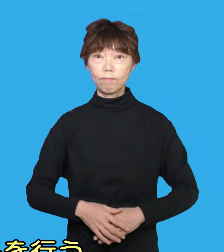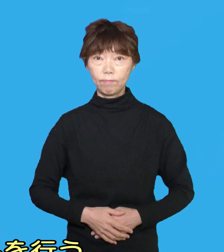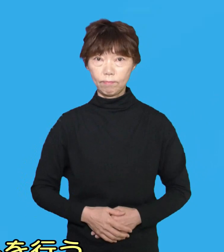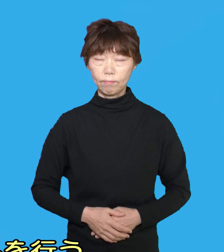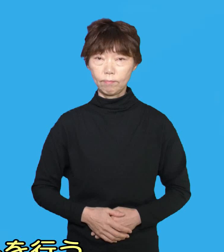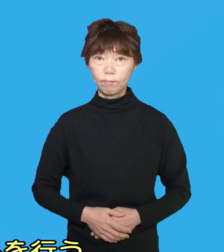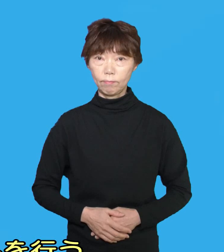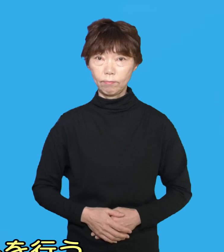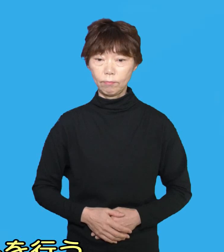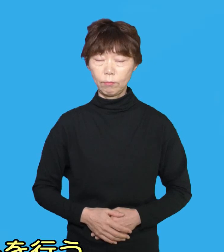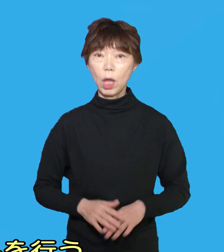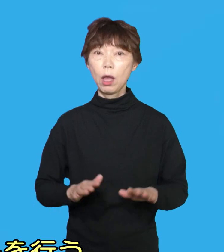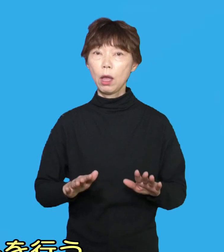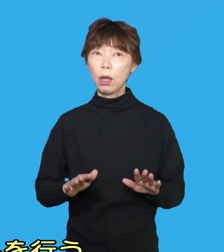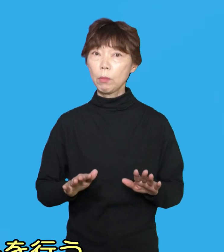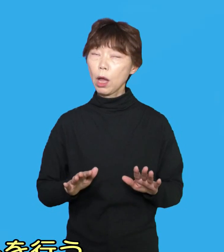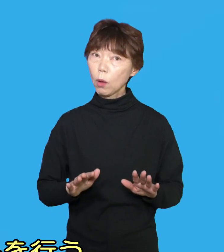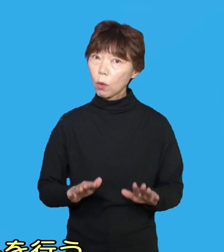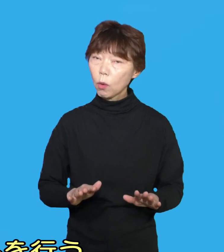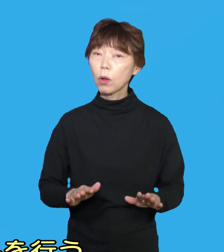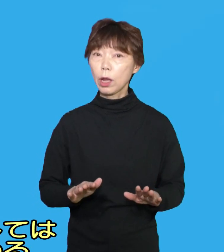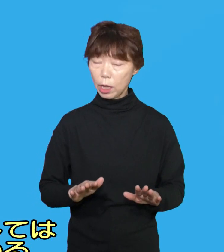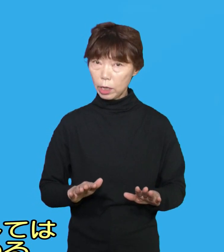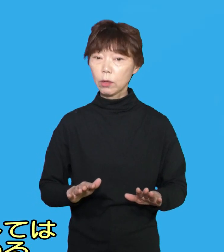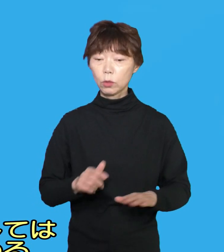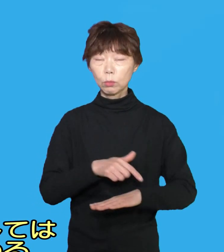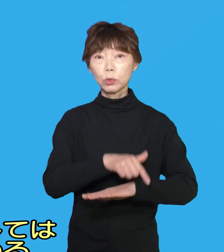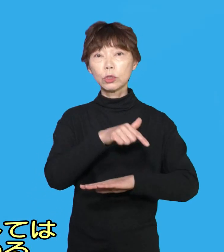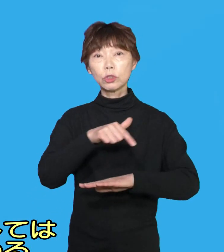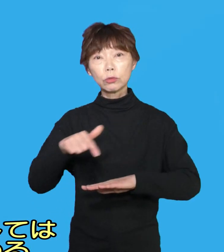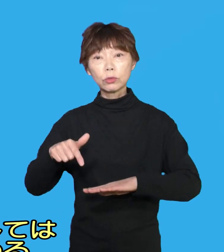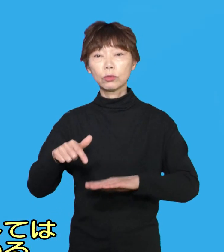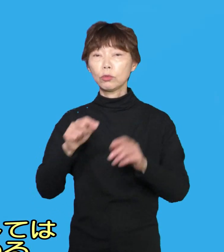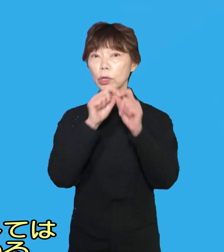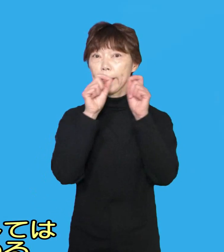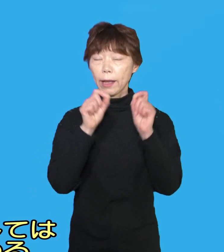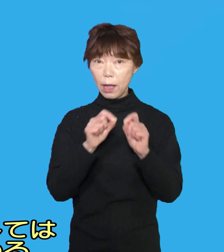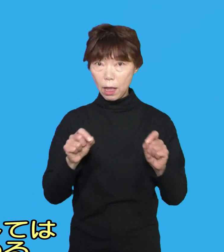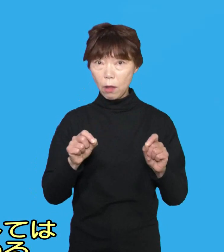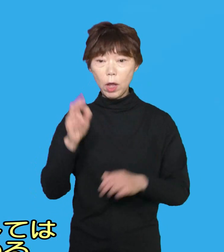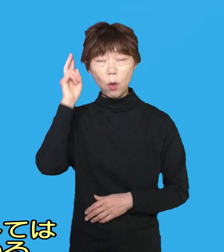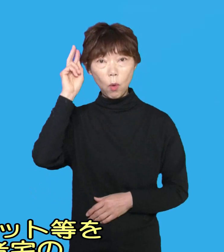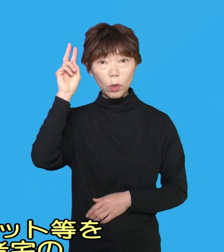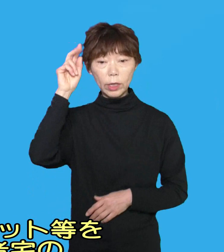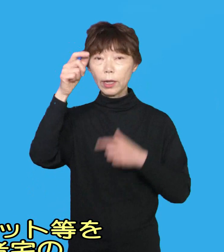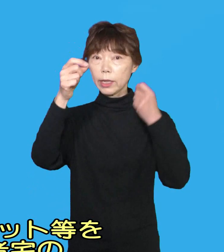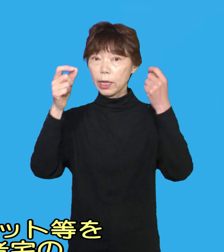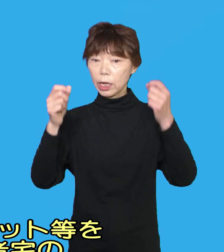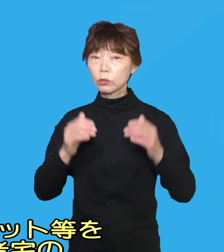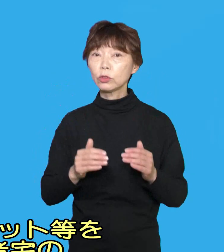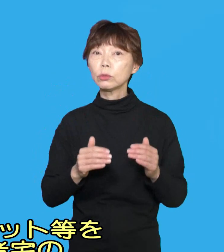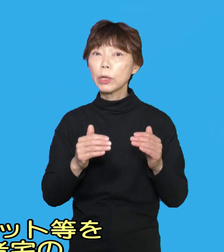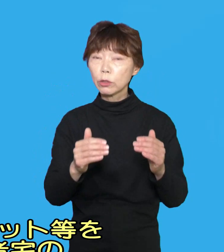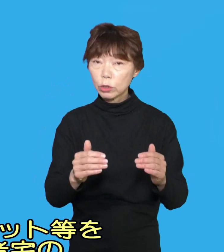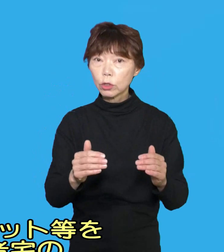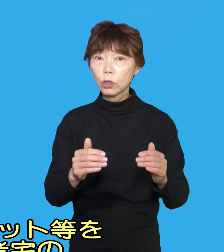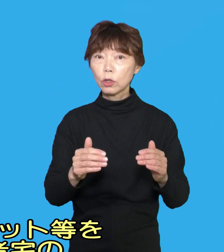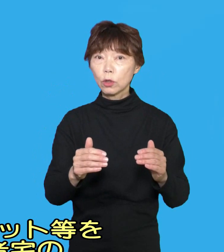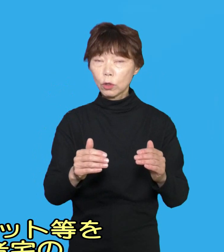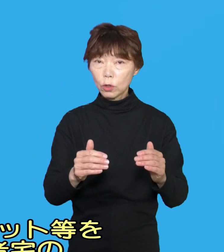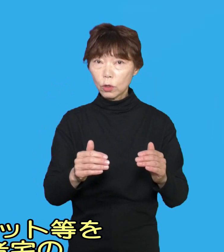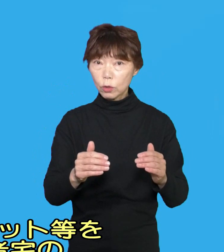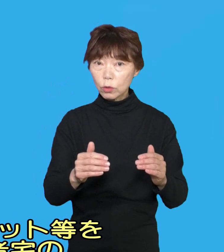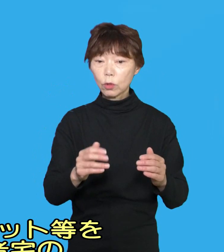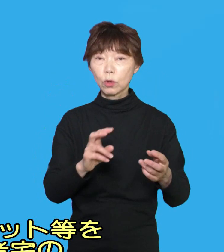今回実証プロジェクトを行う成果につきましては、大阪大学が進めるアンドロイドロボット等を活用